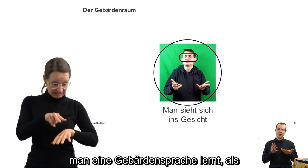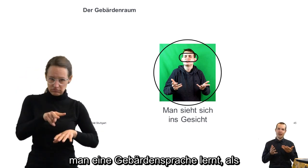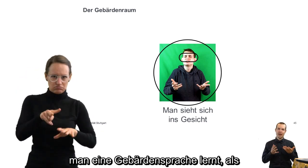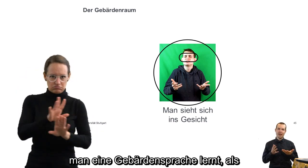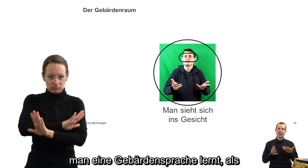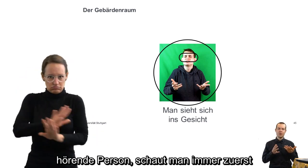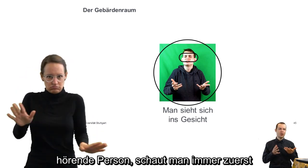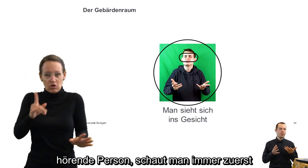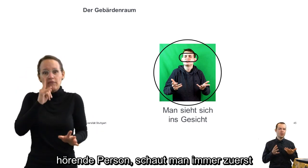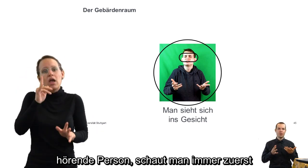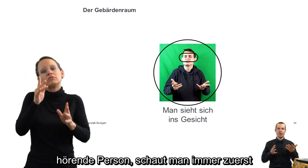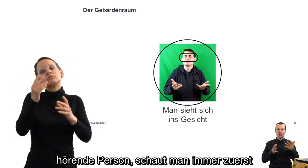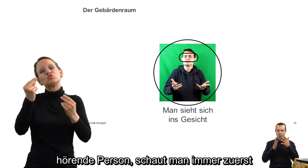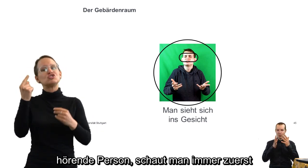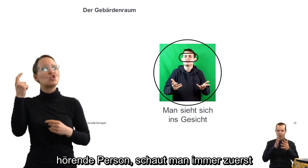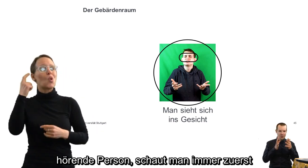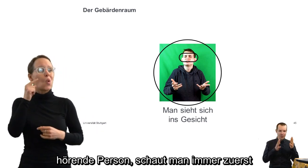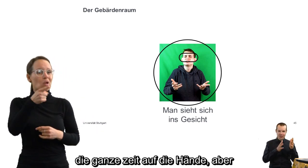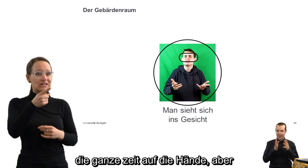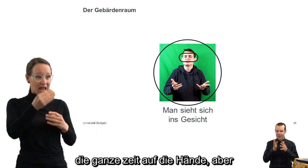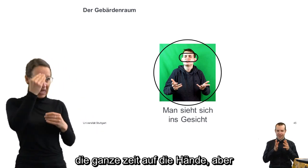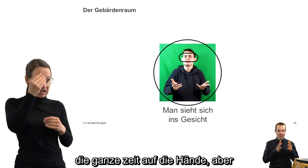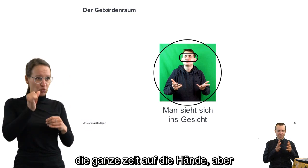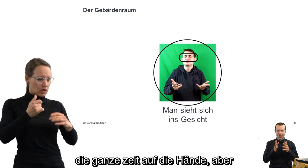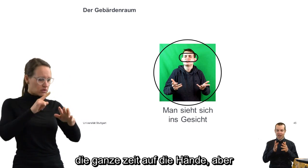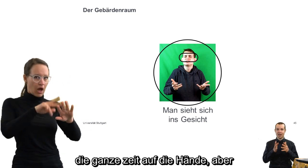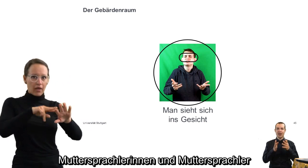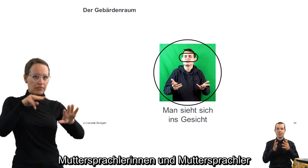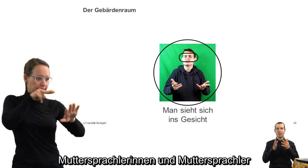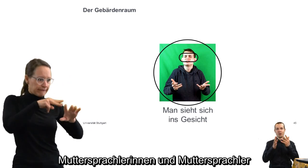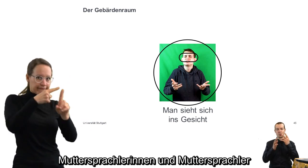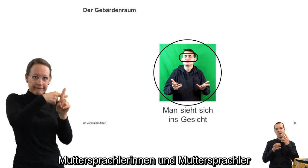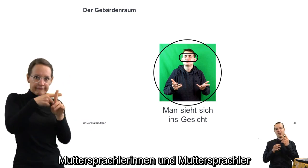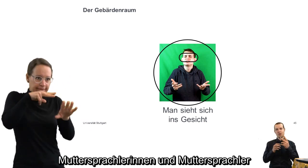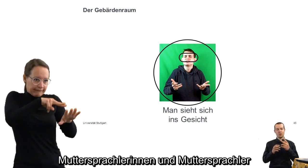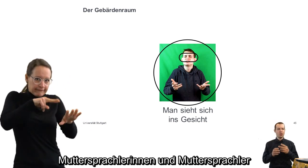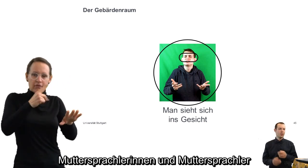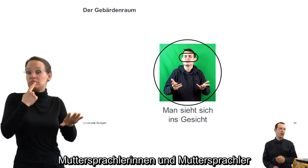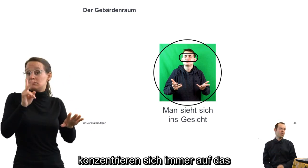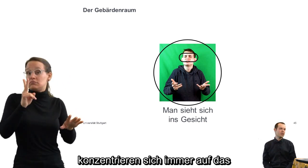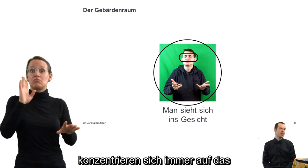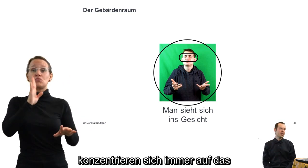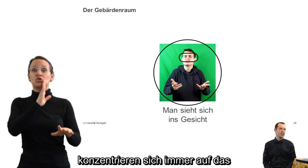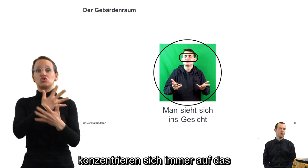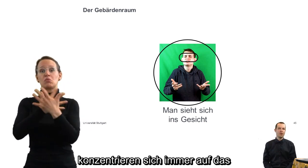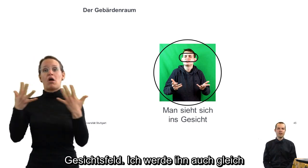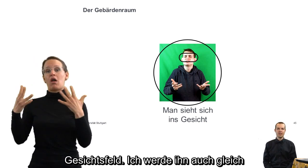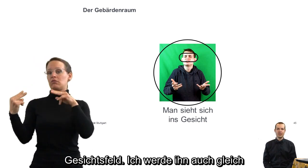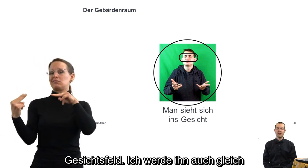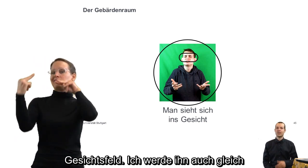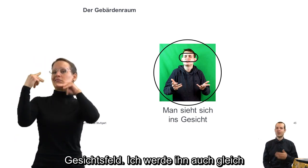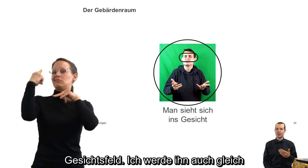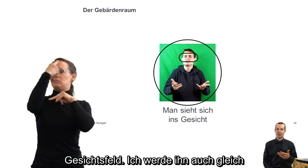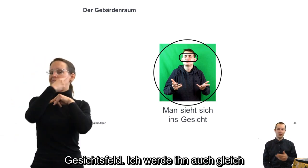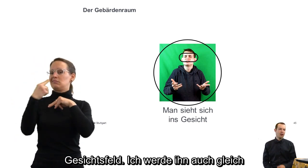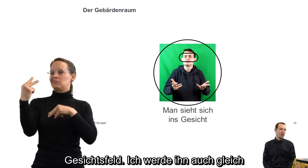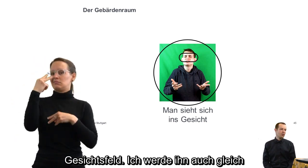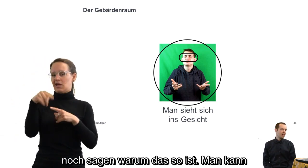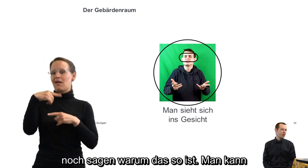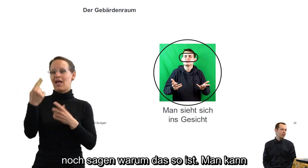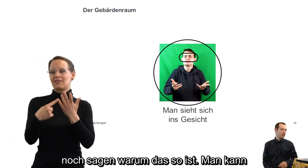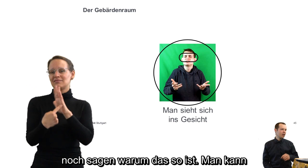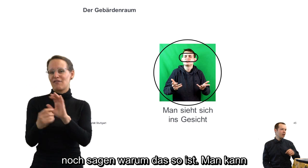eine Gebärdensprache lernt, als hörende Person, schaut man immer zuerst die ganze Zeit auf die Hände, aber Muttersprachlerinnen und Muttersprachler konzentrieren sich immer auf das Gesicht. Ich werde Ihnen